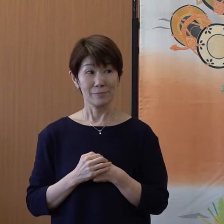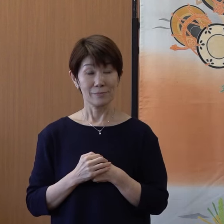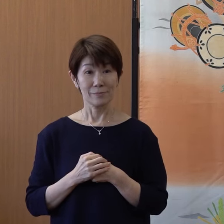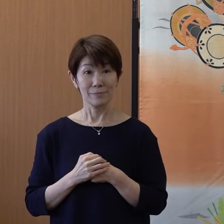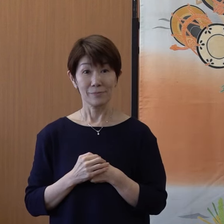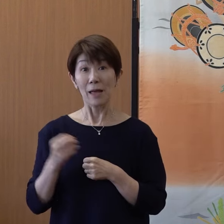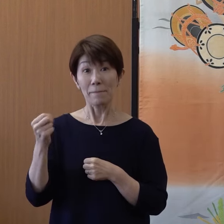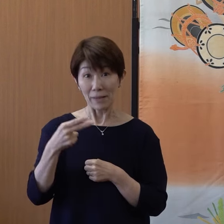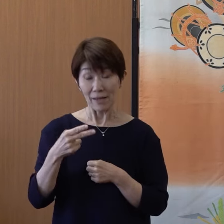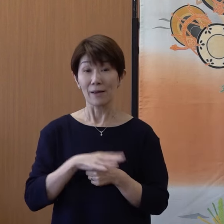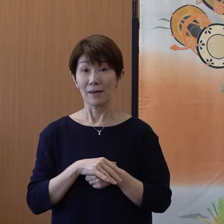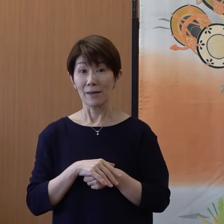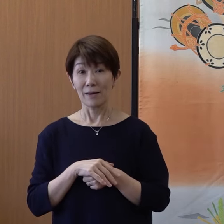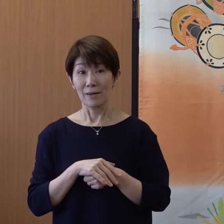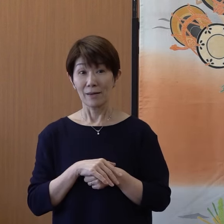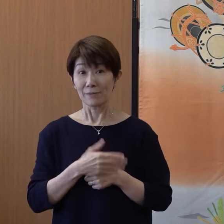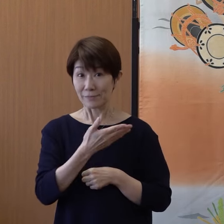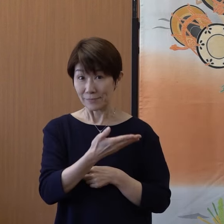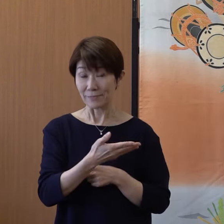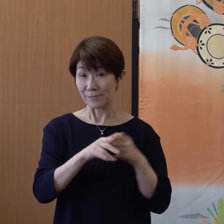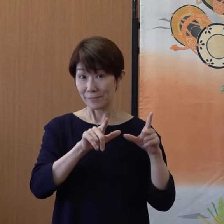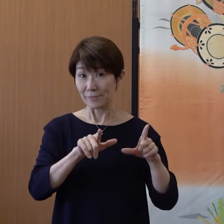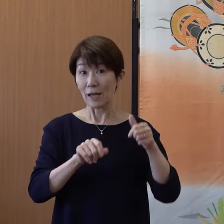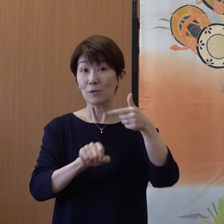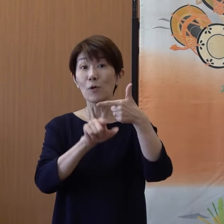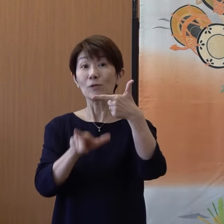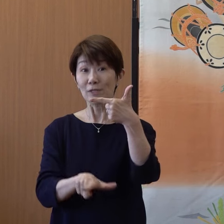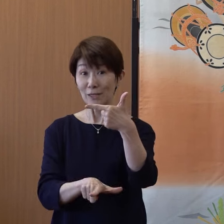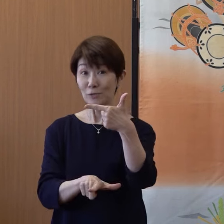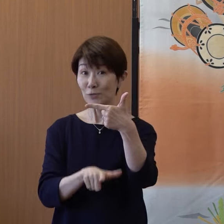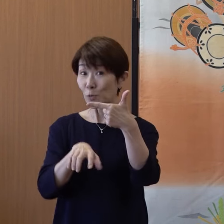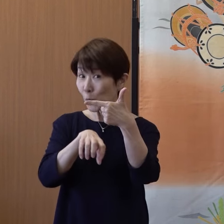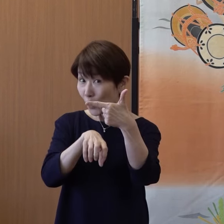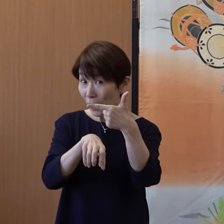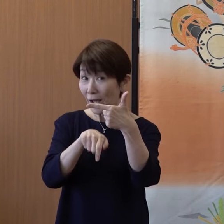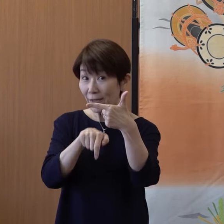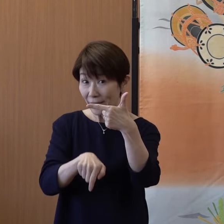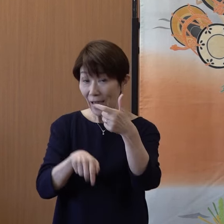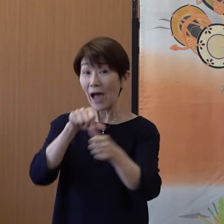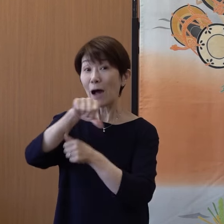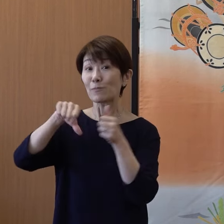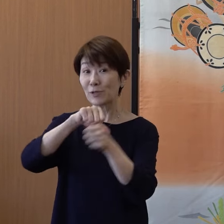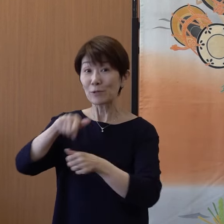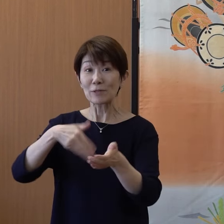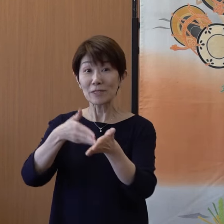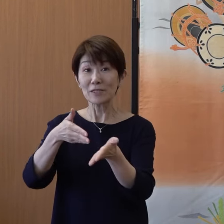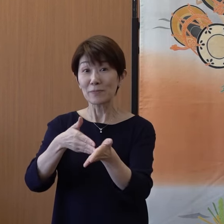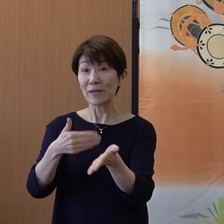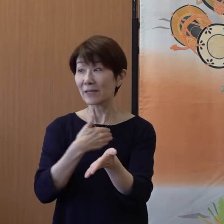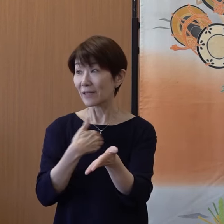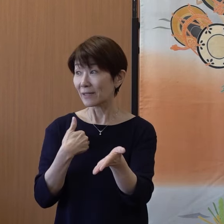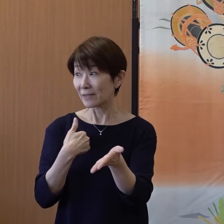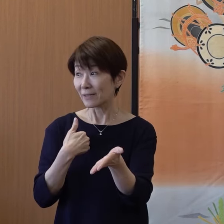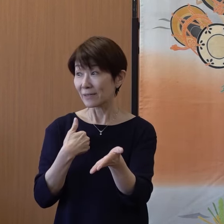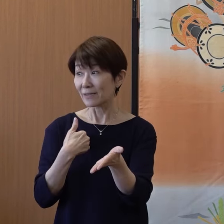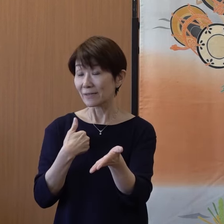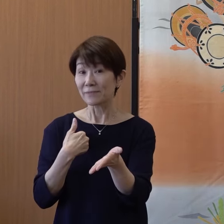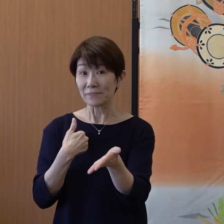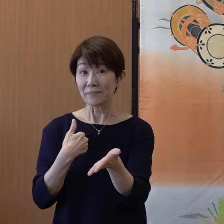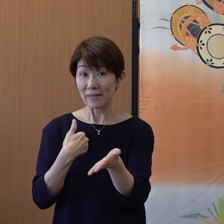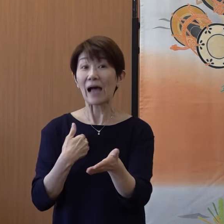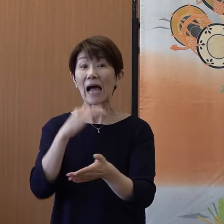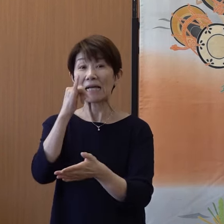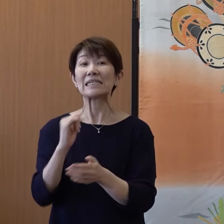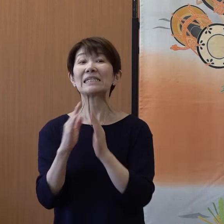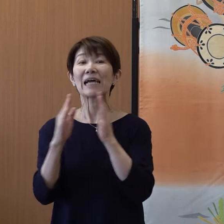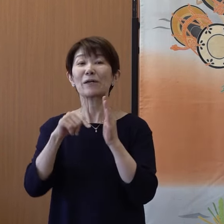また6月のどっかの場面でアプリの、ね、説明ができるといいかなと。委員会の中で、